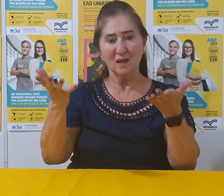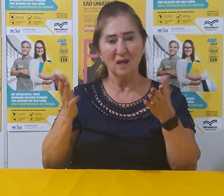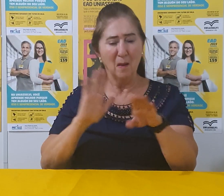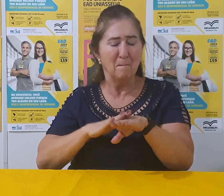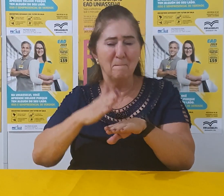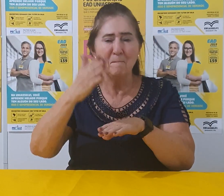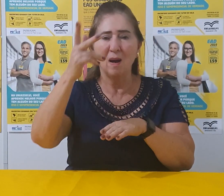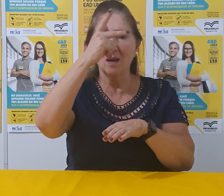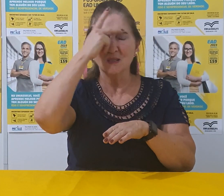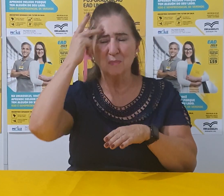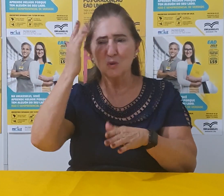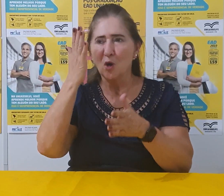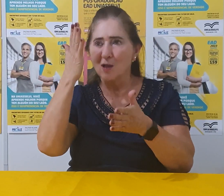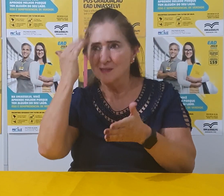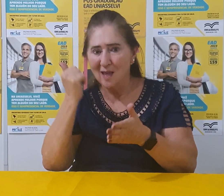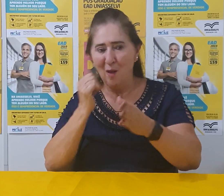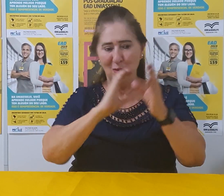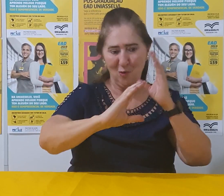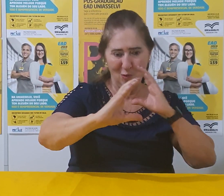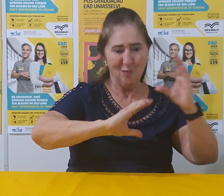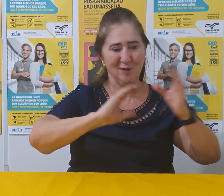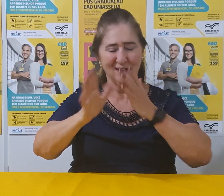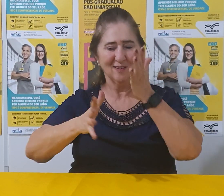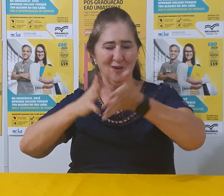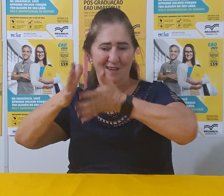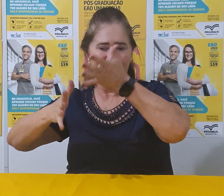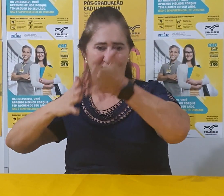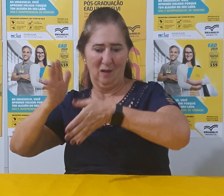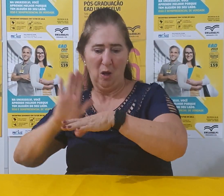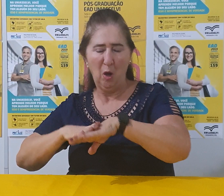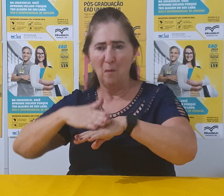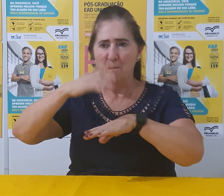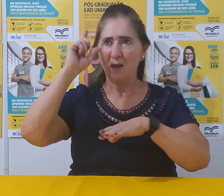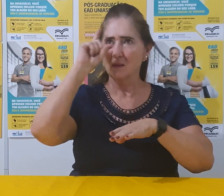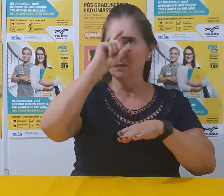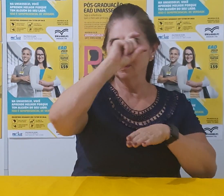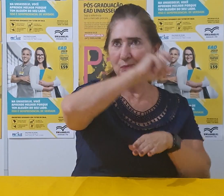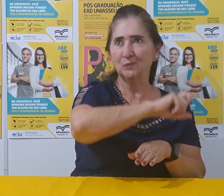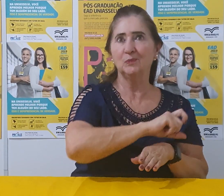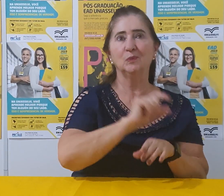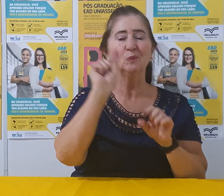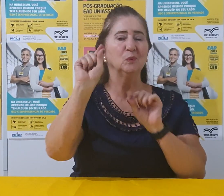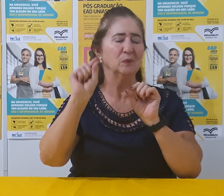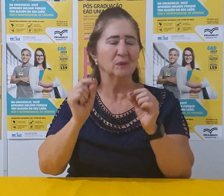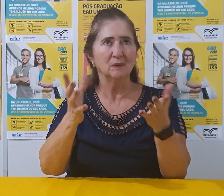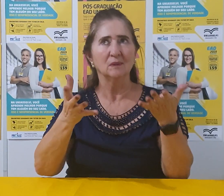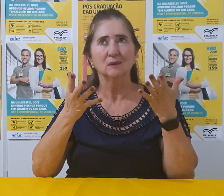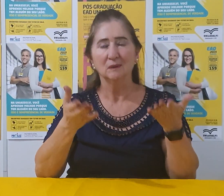aprendessem. Sua maior dificuldade é o que o faz desanimar